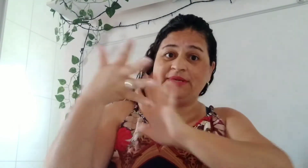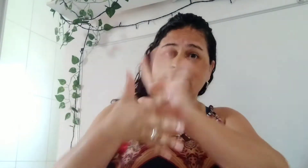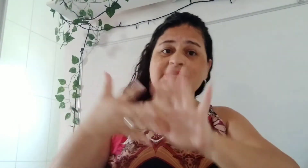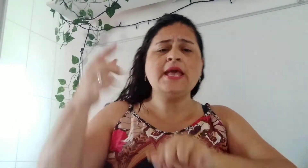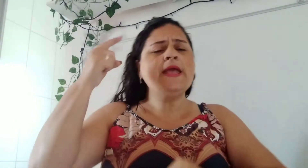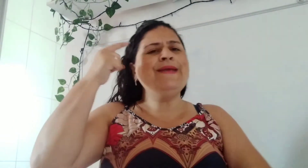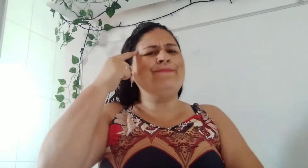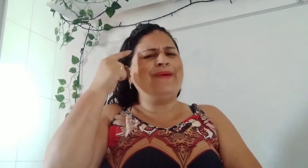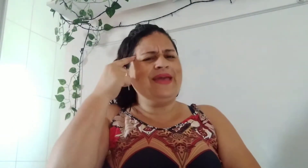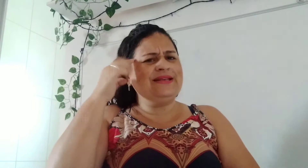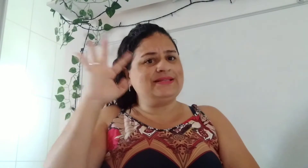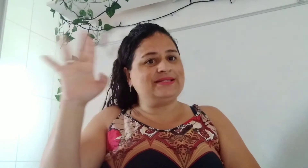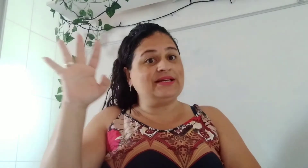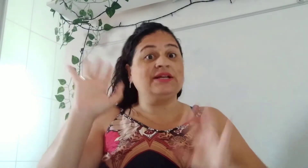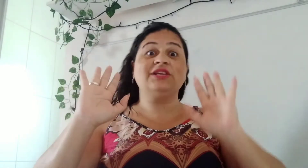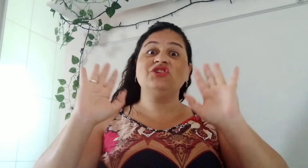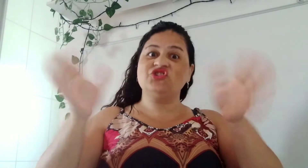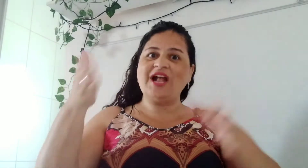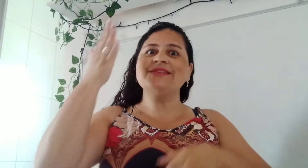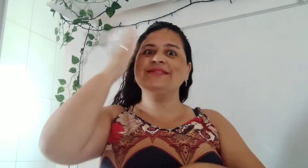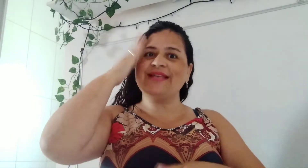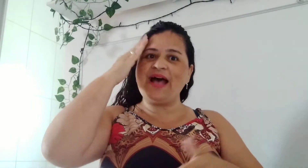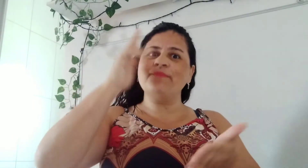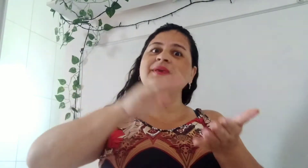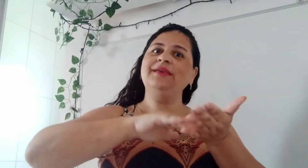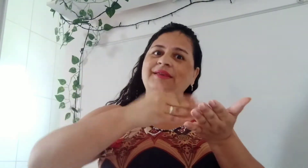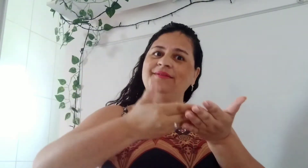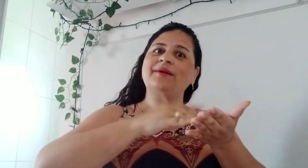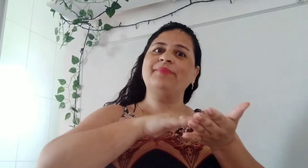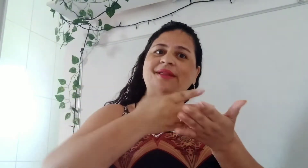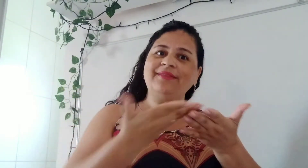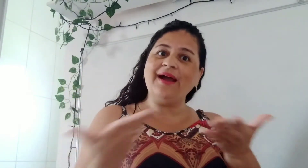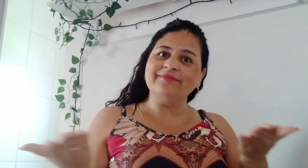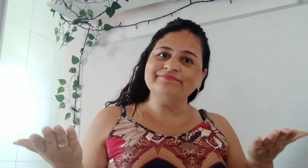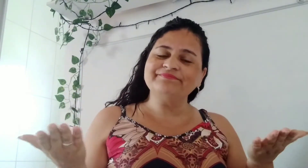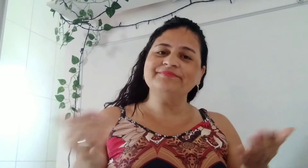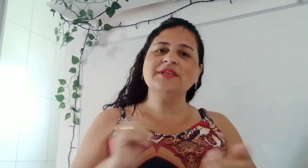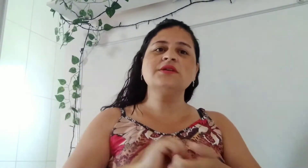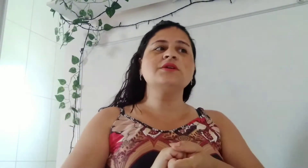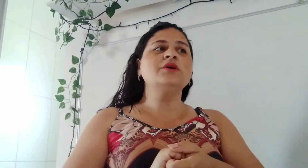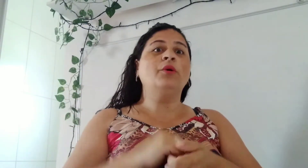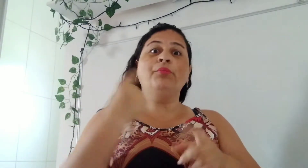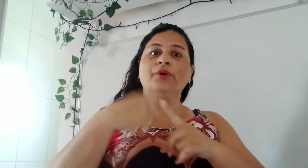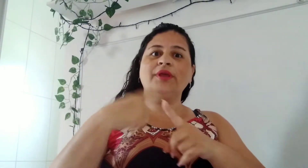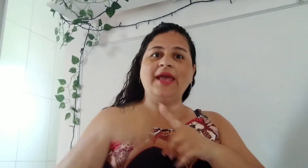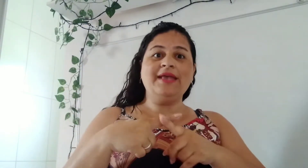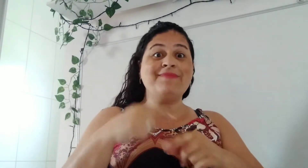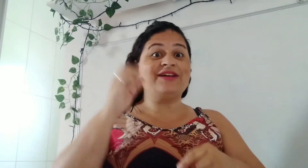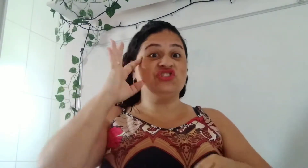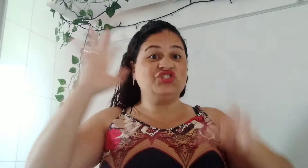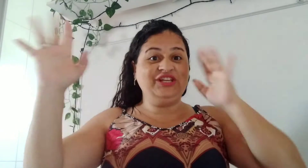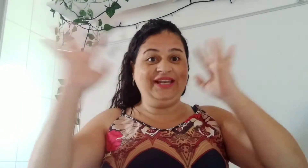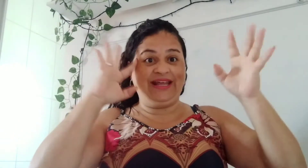Libras e pensa que já sabe interpretar. Porque imagina